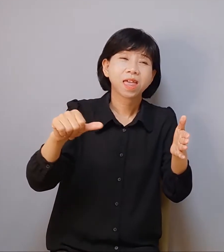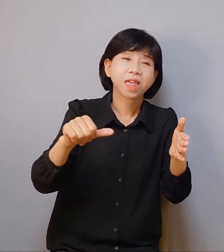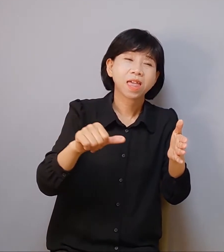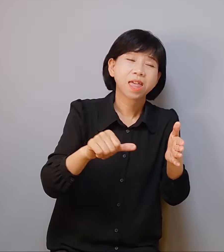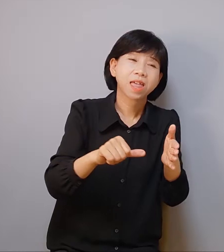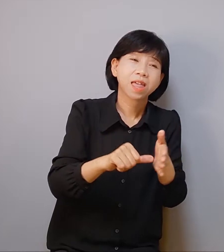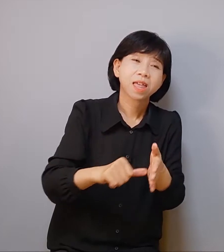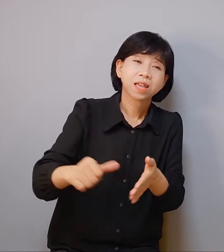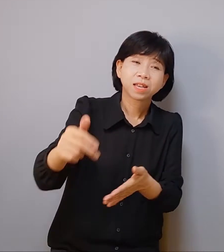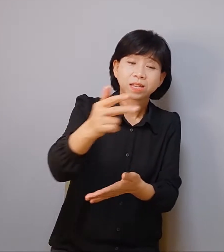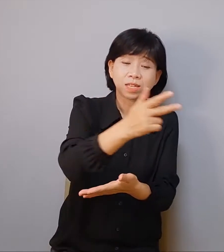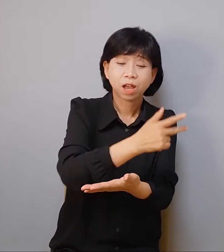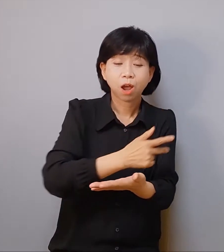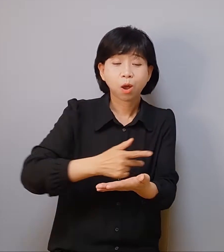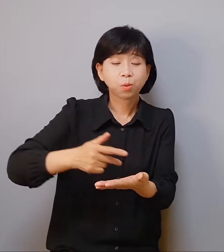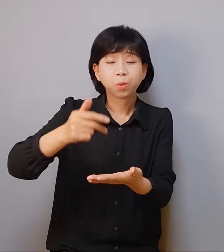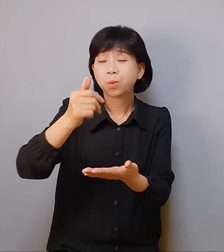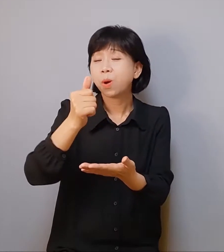평생에